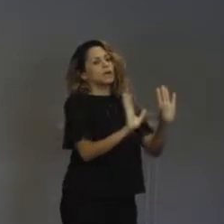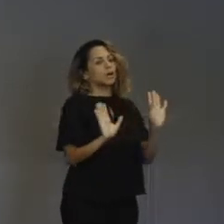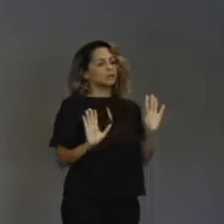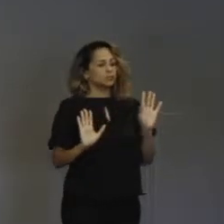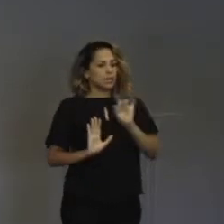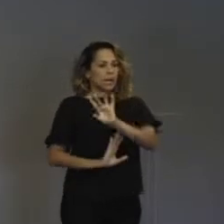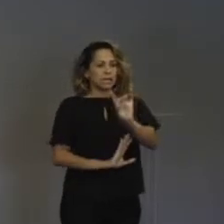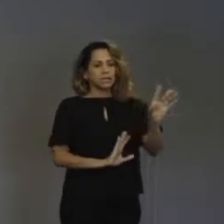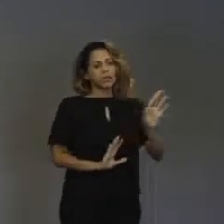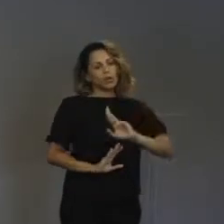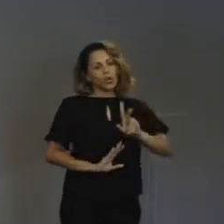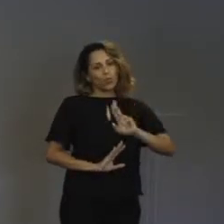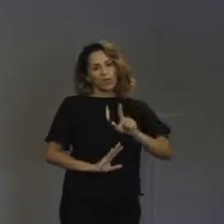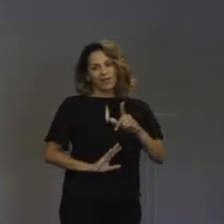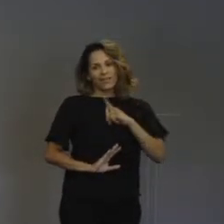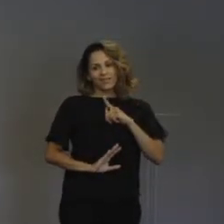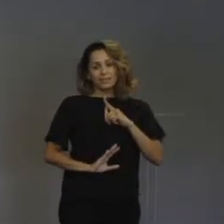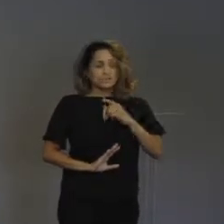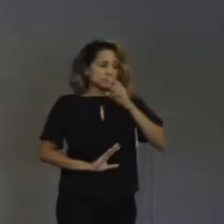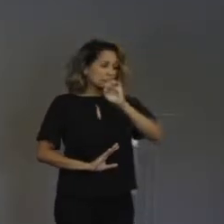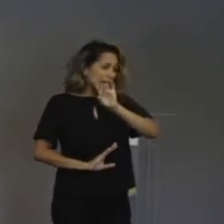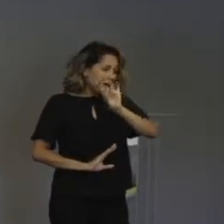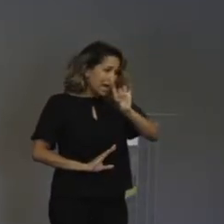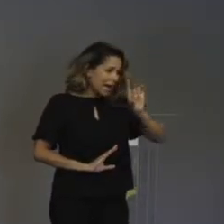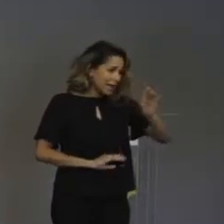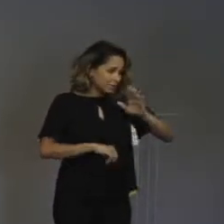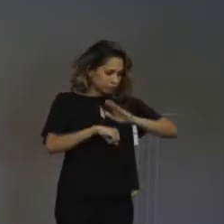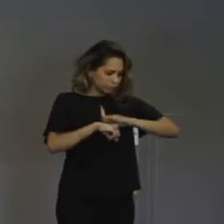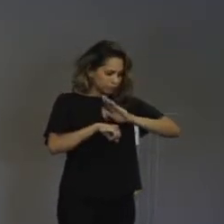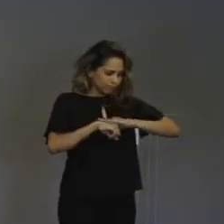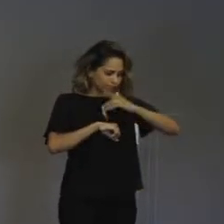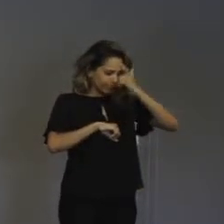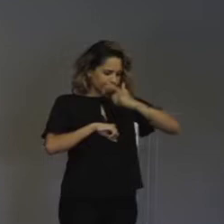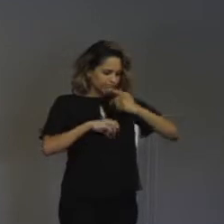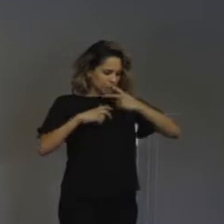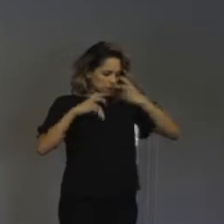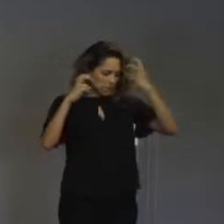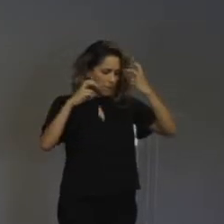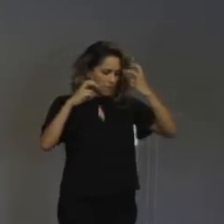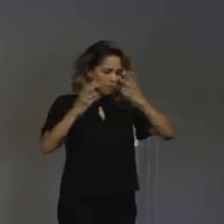É, de certa forma, dando as mãos e entendendo esse papel de cada um de nós.